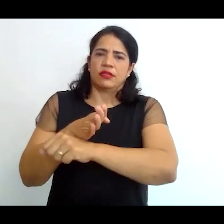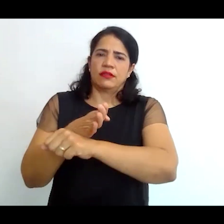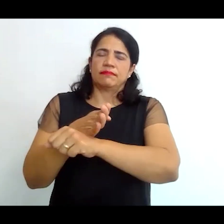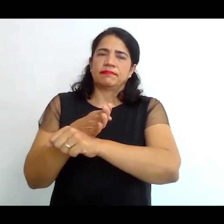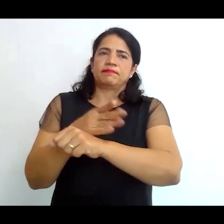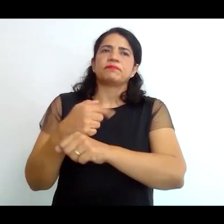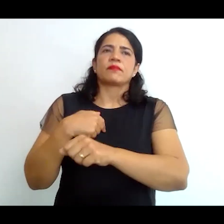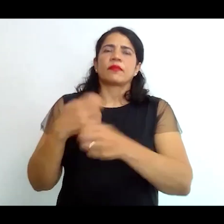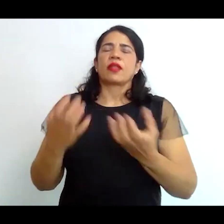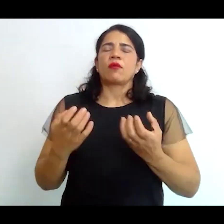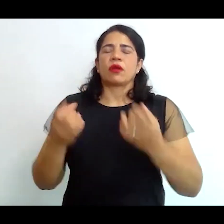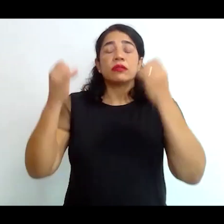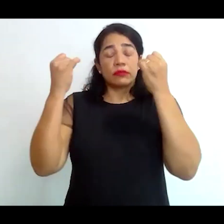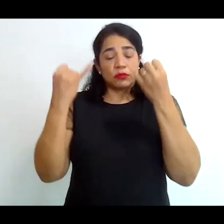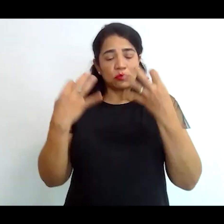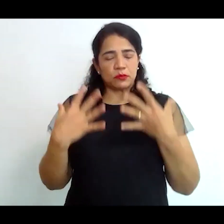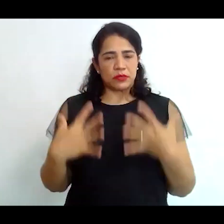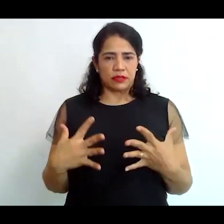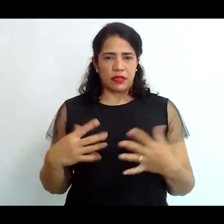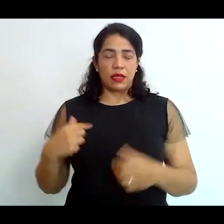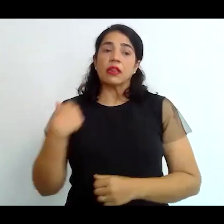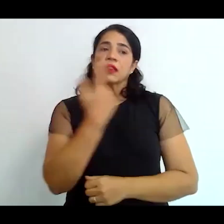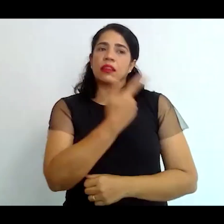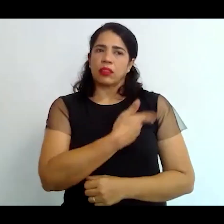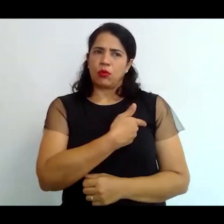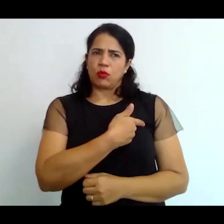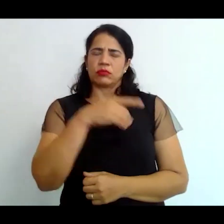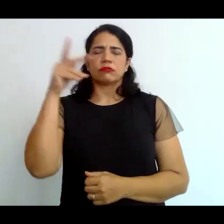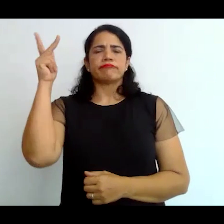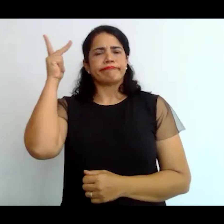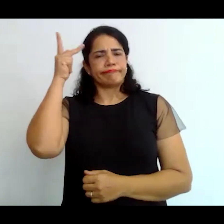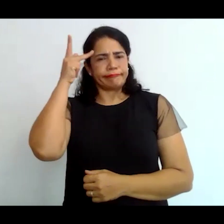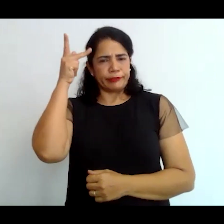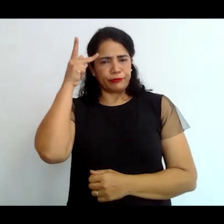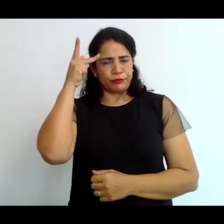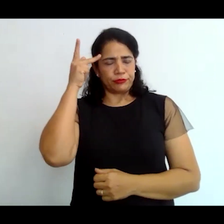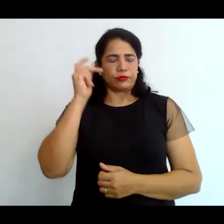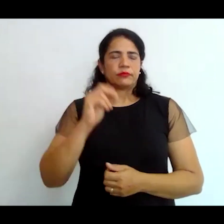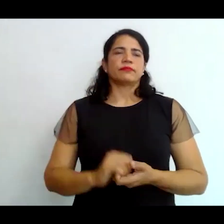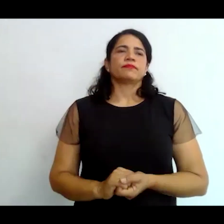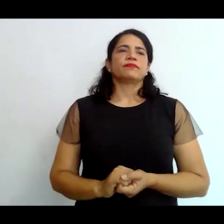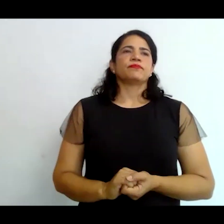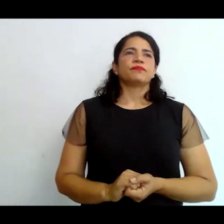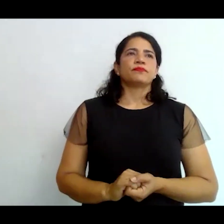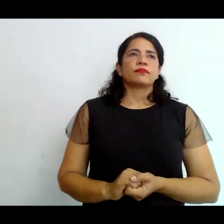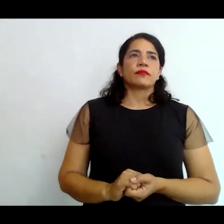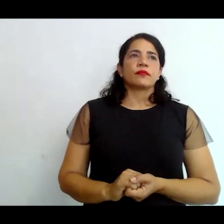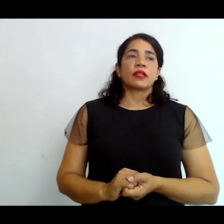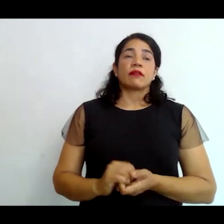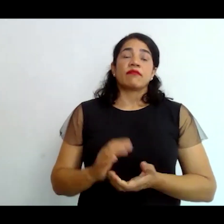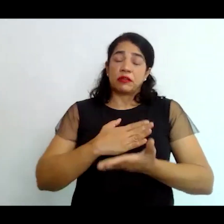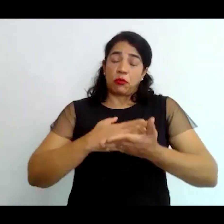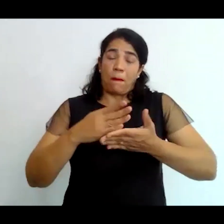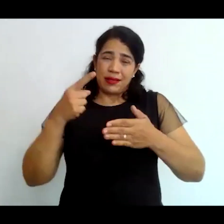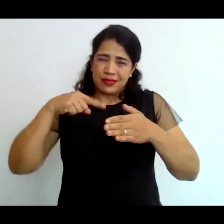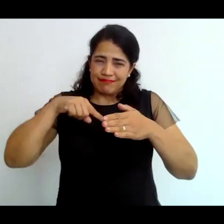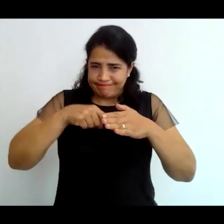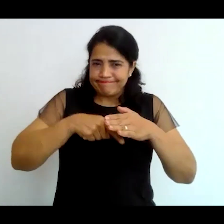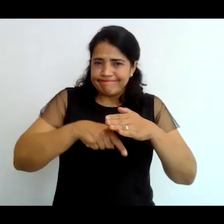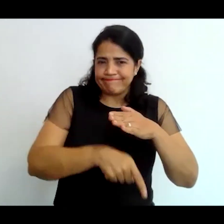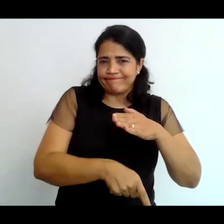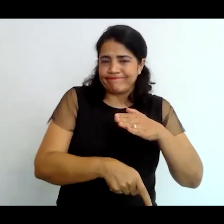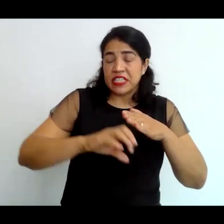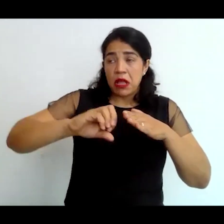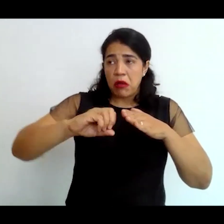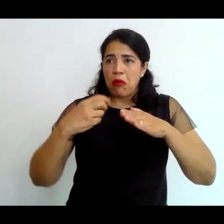jovem, menos, quando vai fazer uma imersão na palavra, vamos para a SEAP, vamos para o PAC, dá